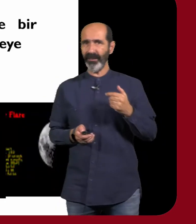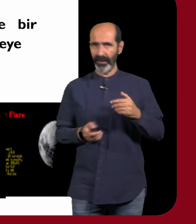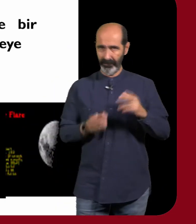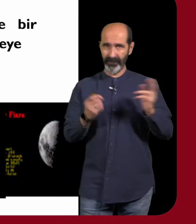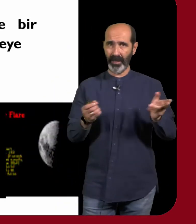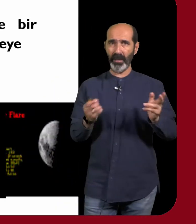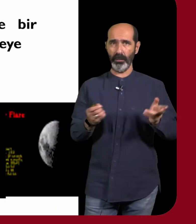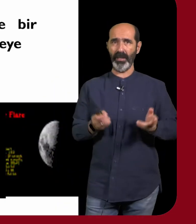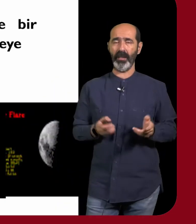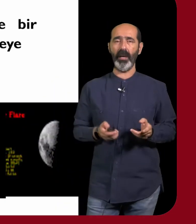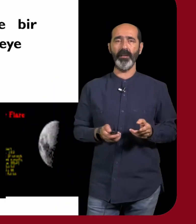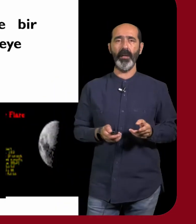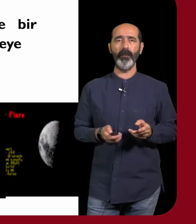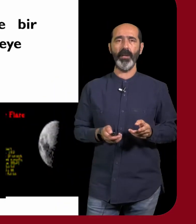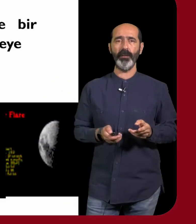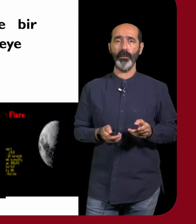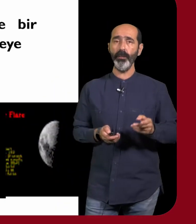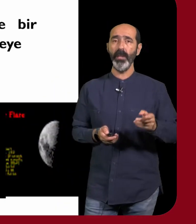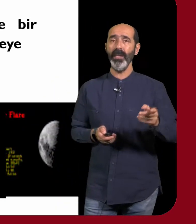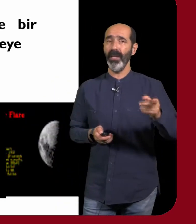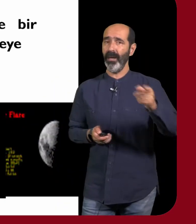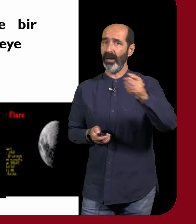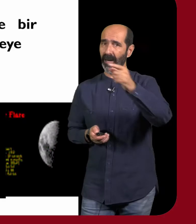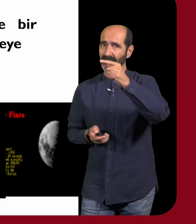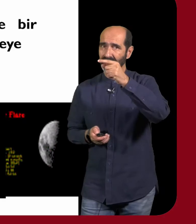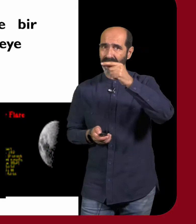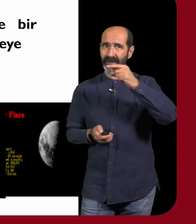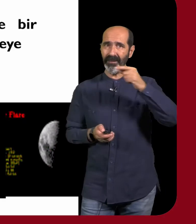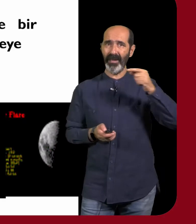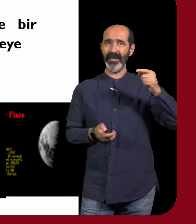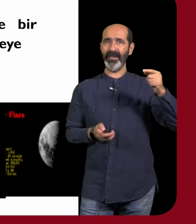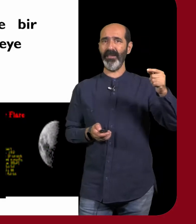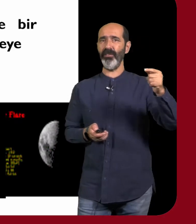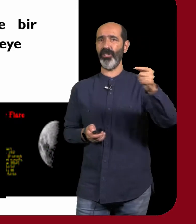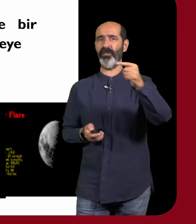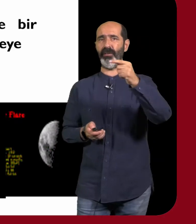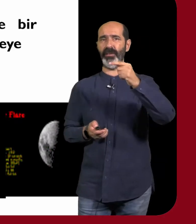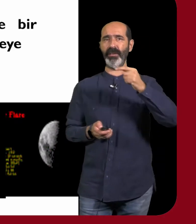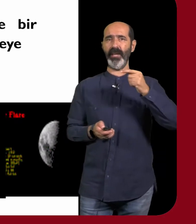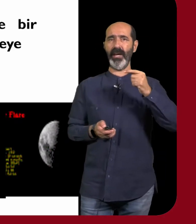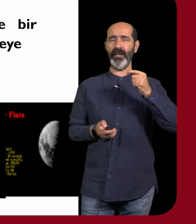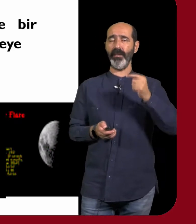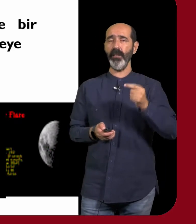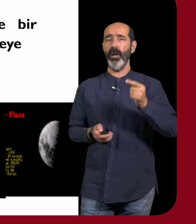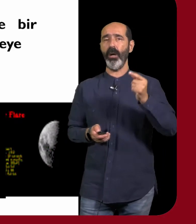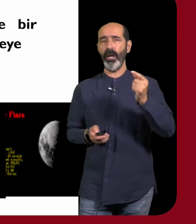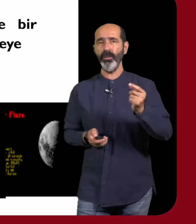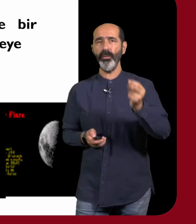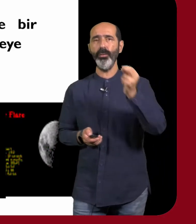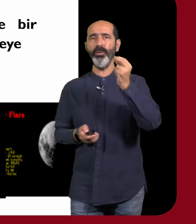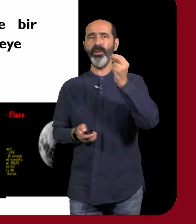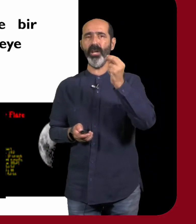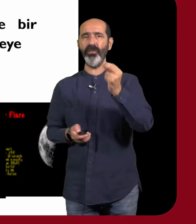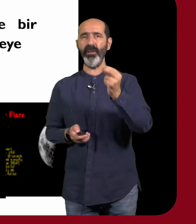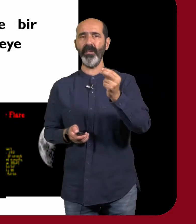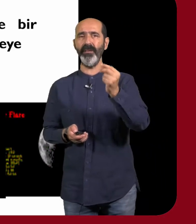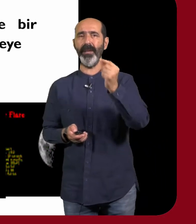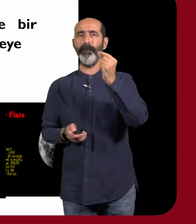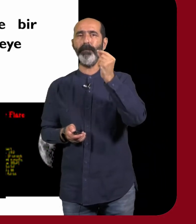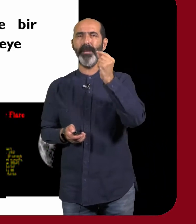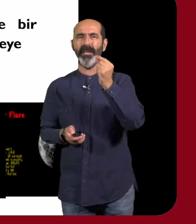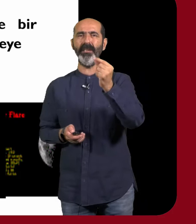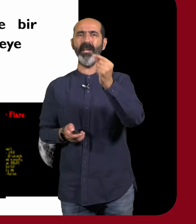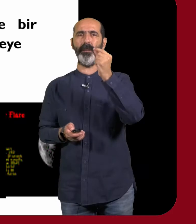ayda zaman olarak Aydan bahsediyorum ayın hareketi çerçevesinde değerlendirir ayın dünya